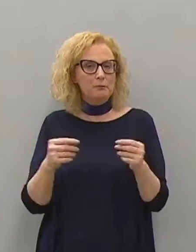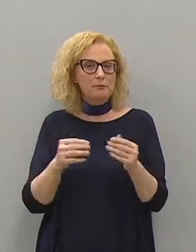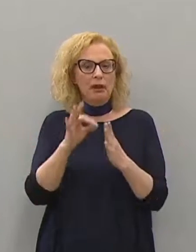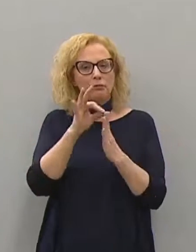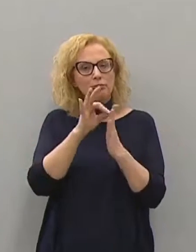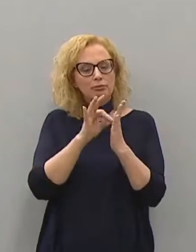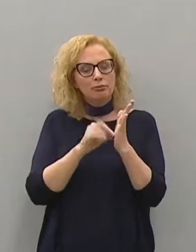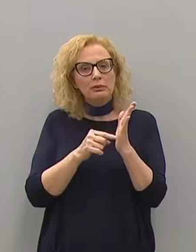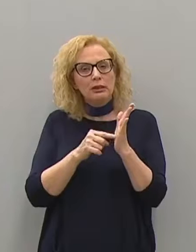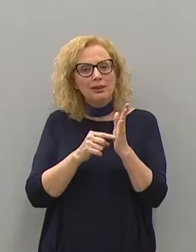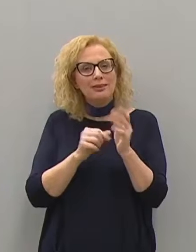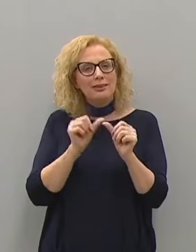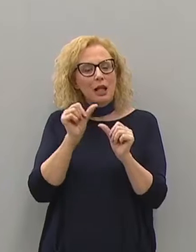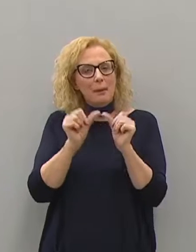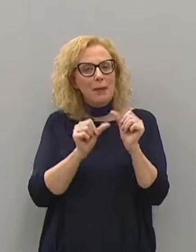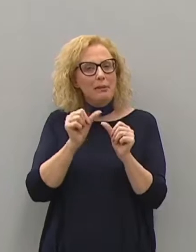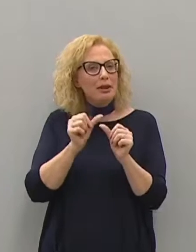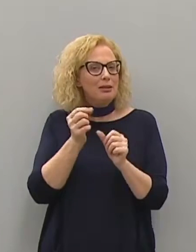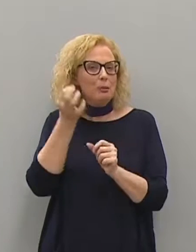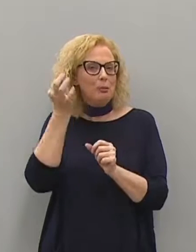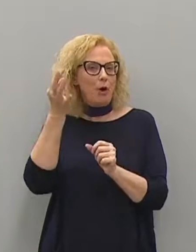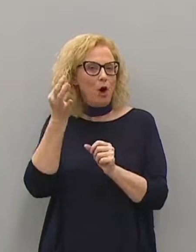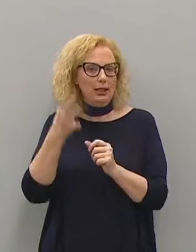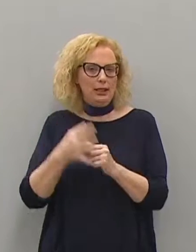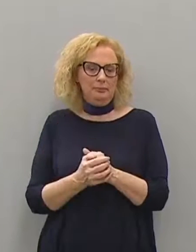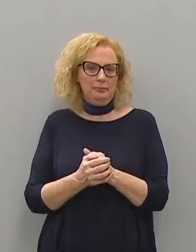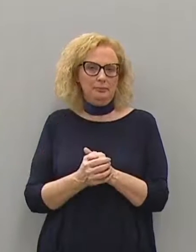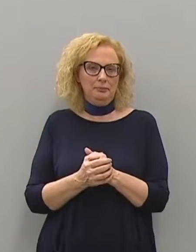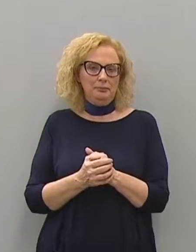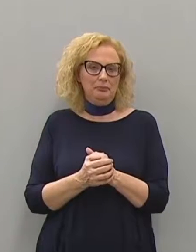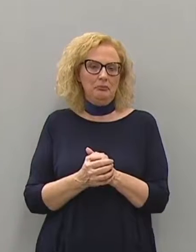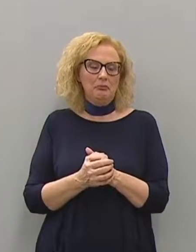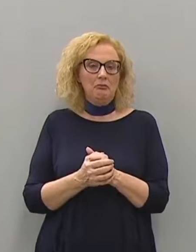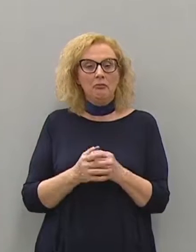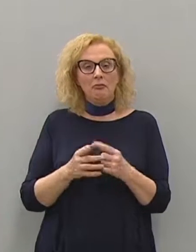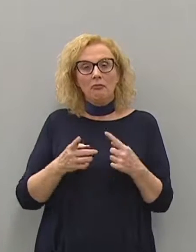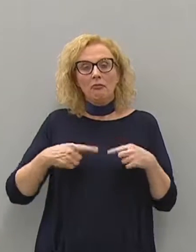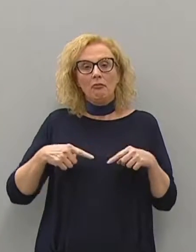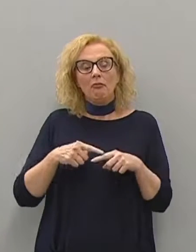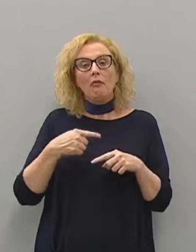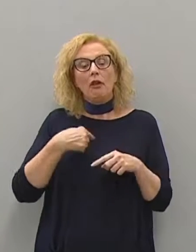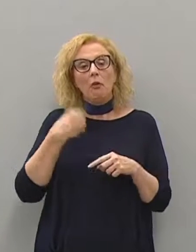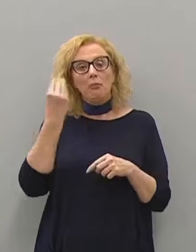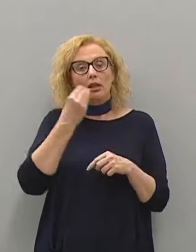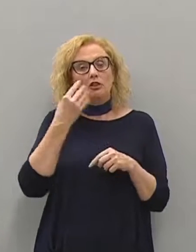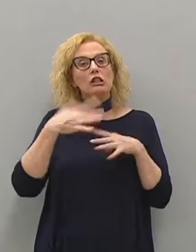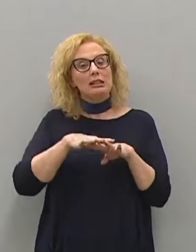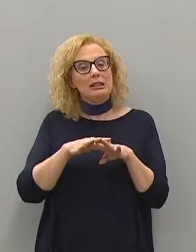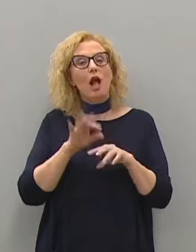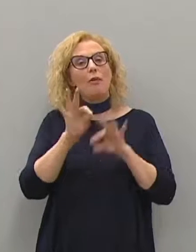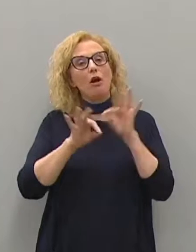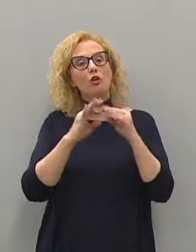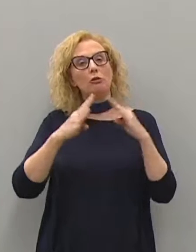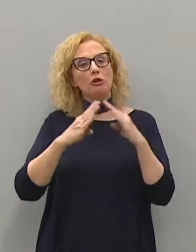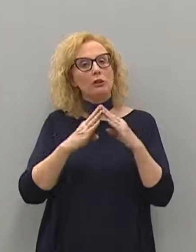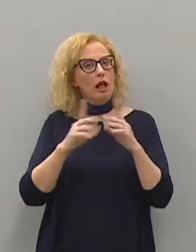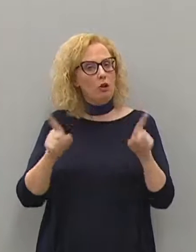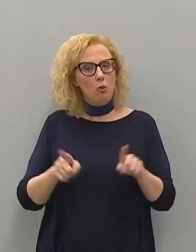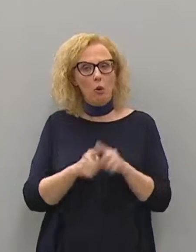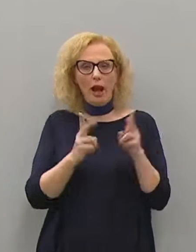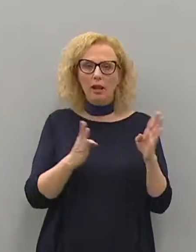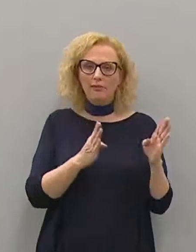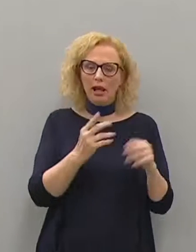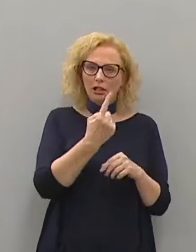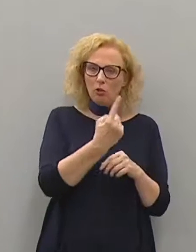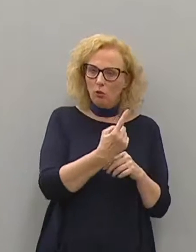dovuto fare sono pochissime quindi io direi che no il nostro sistema delle cure domiciliari come fase 1 e